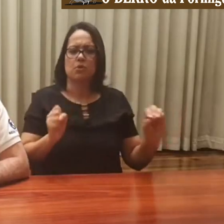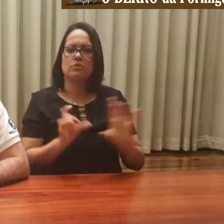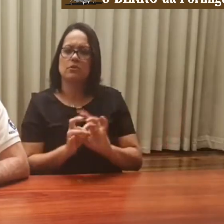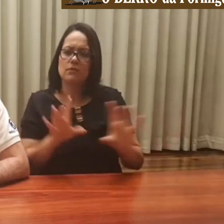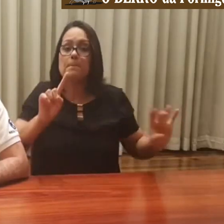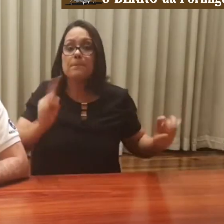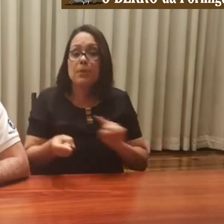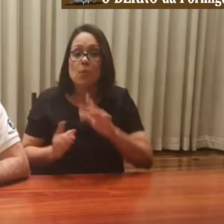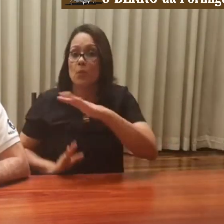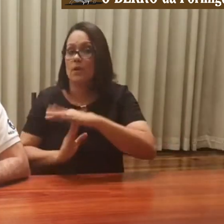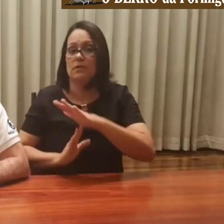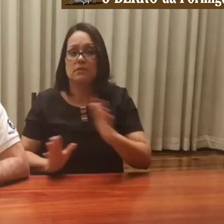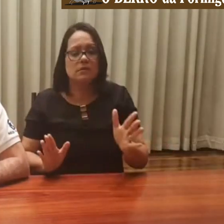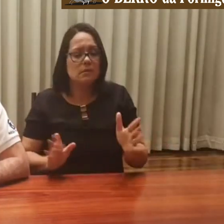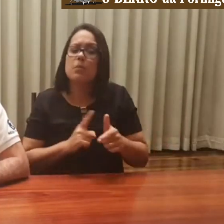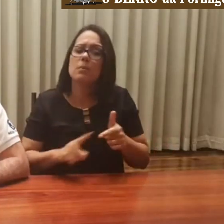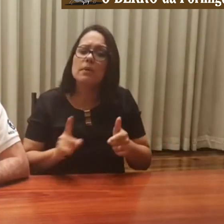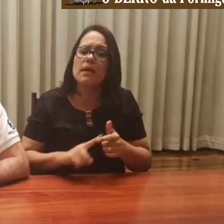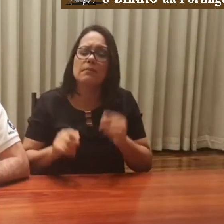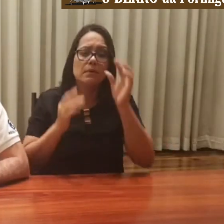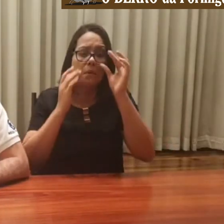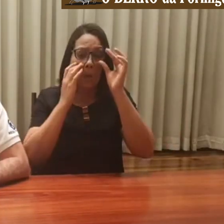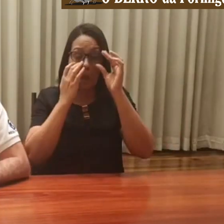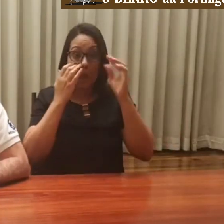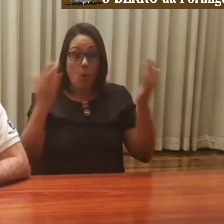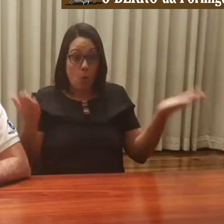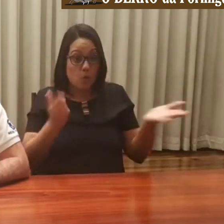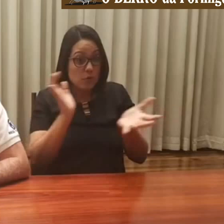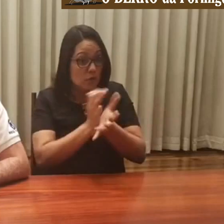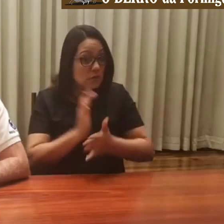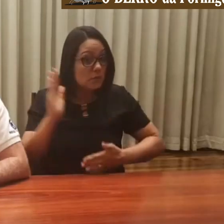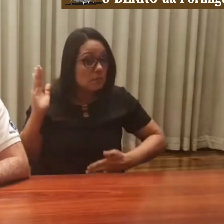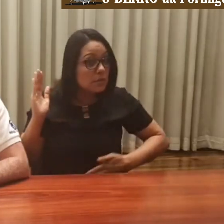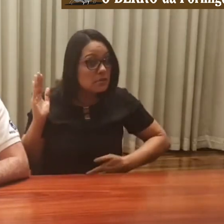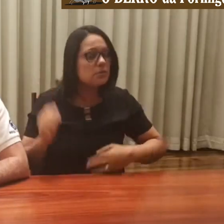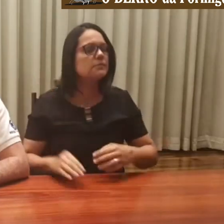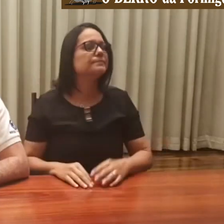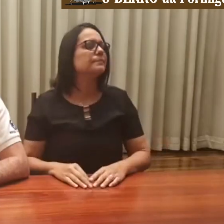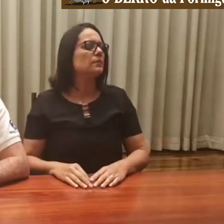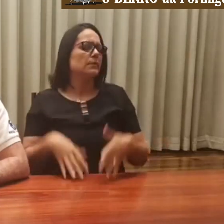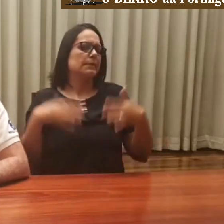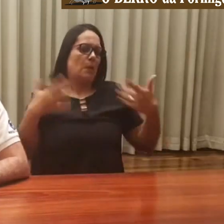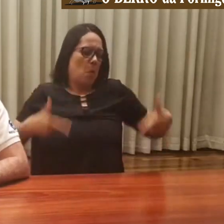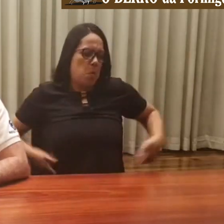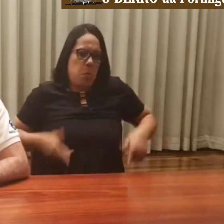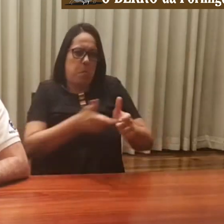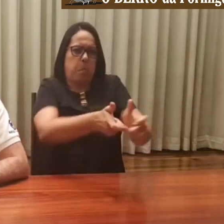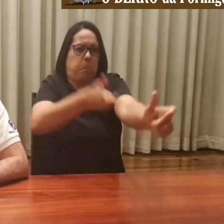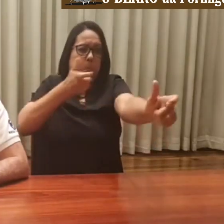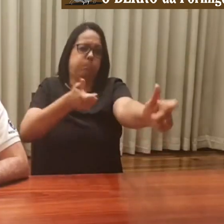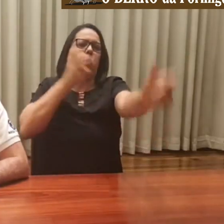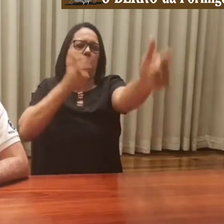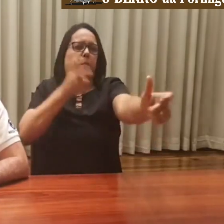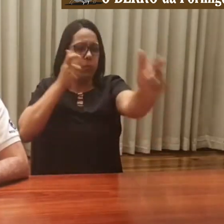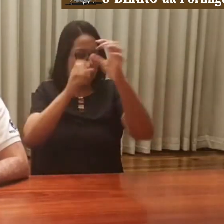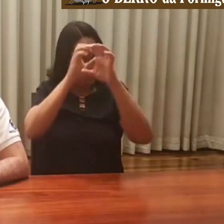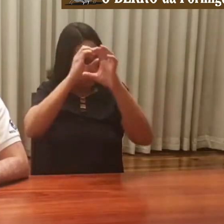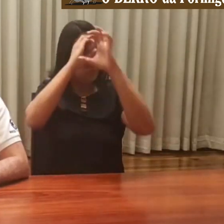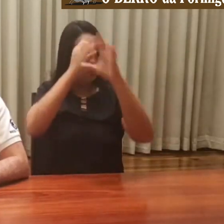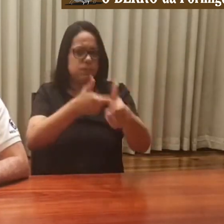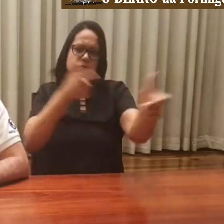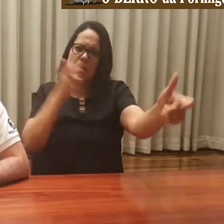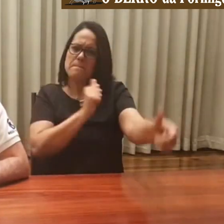Nenhum. Hoje em dia a bandidária está muito bem armada, tem melhor armamento e muito mais quantidade de munição